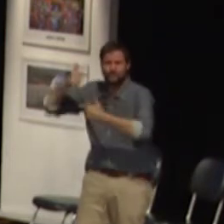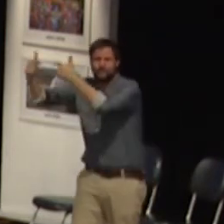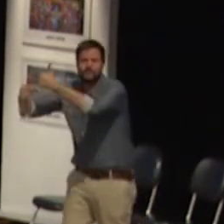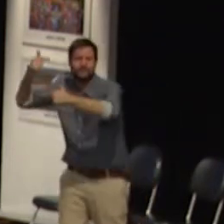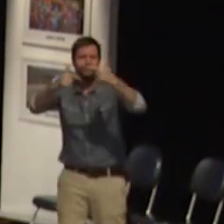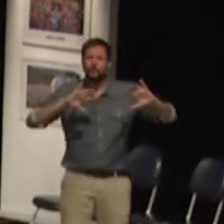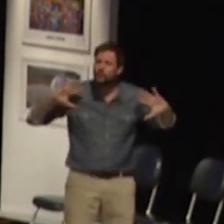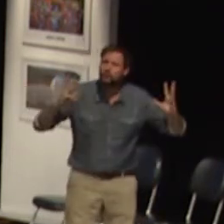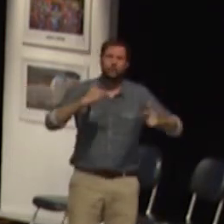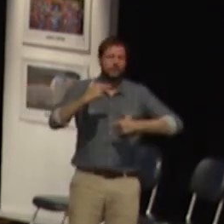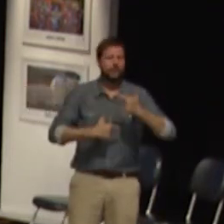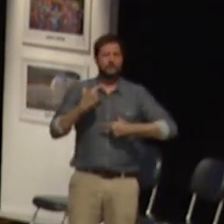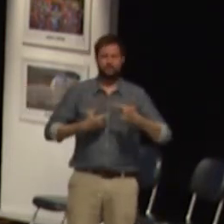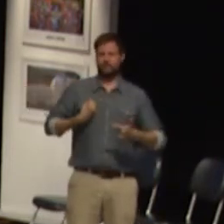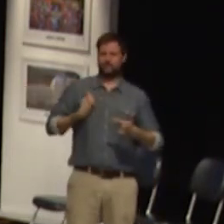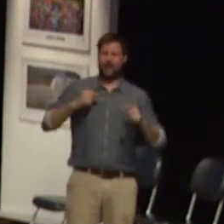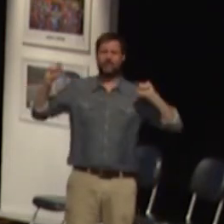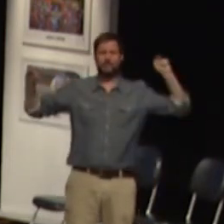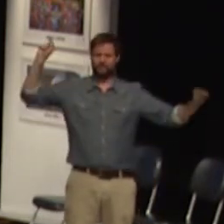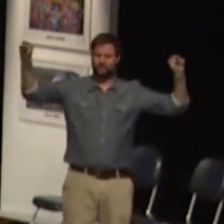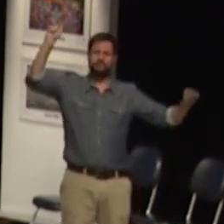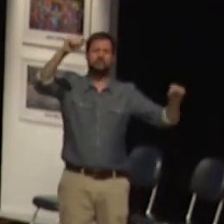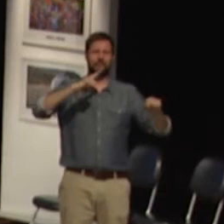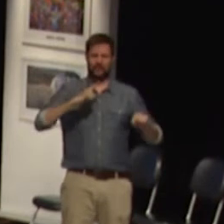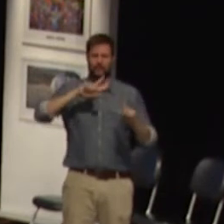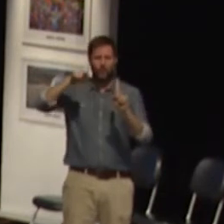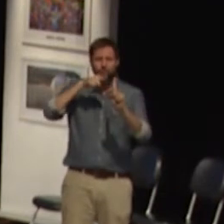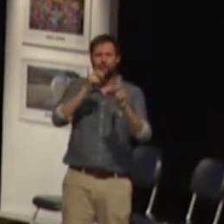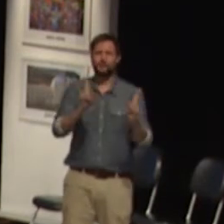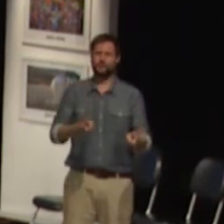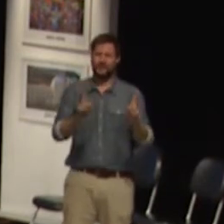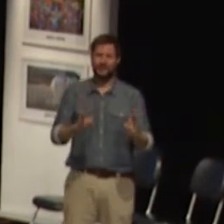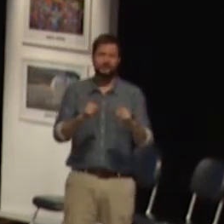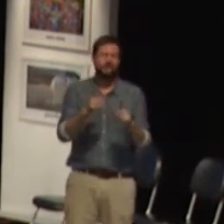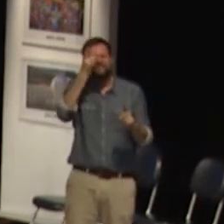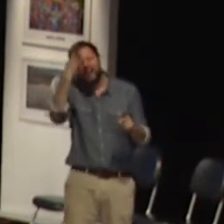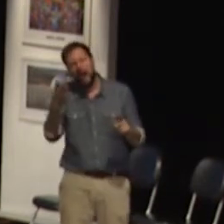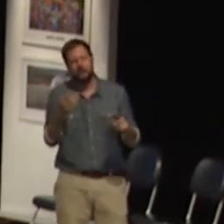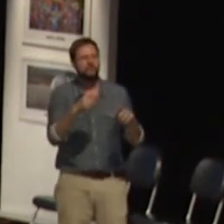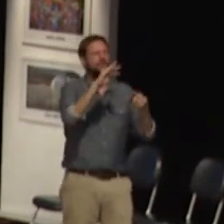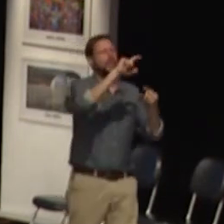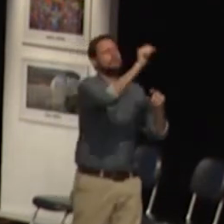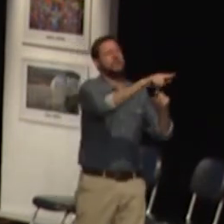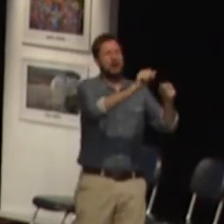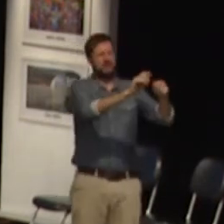vai trabalhando em nossos espaços, né, participando, né, mas o objetivo é o mesmo. O